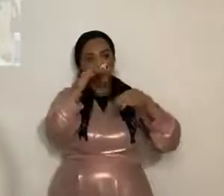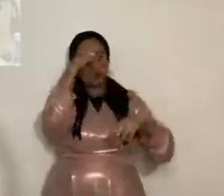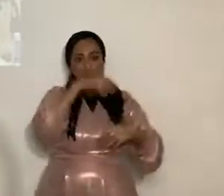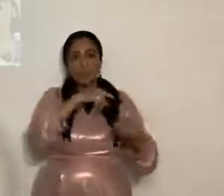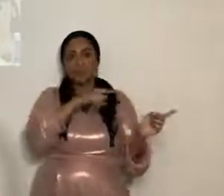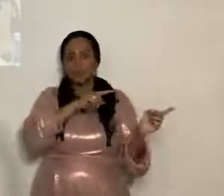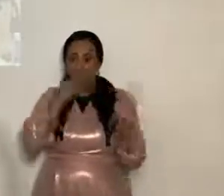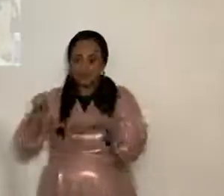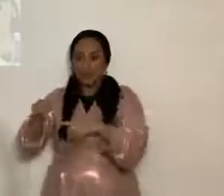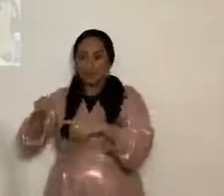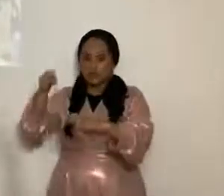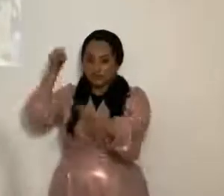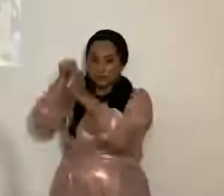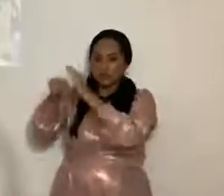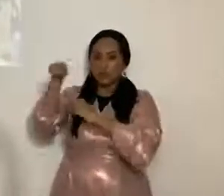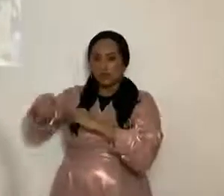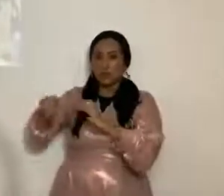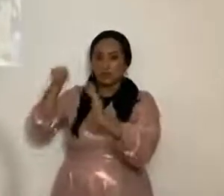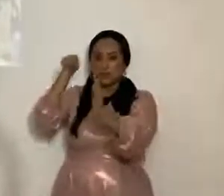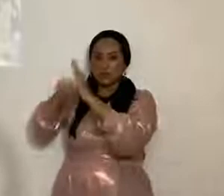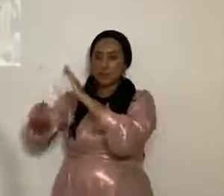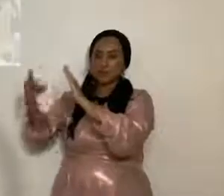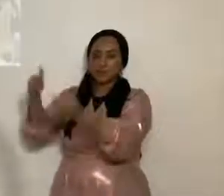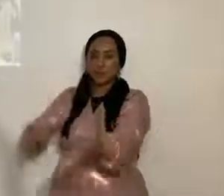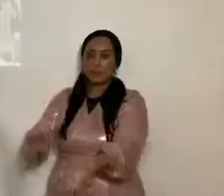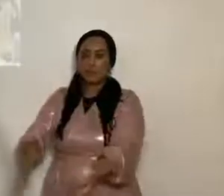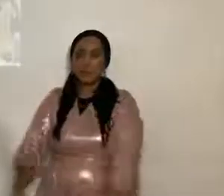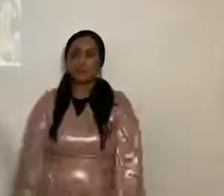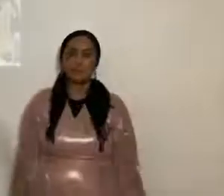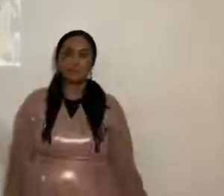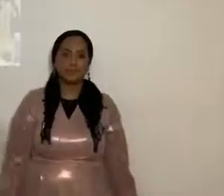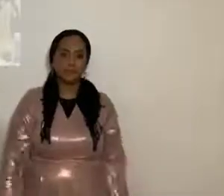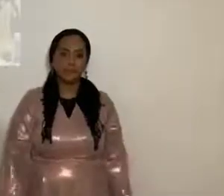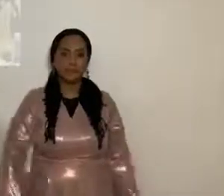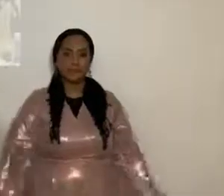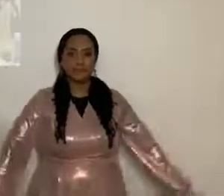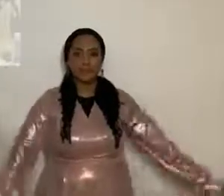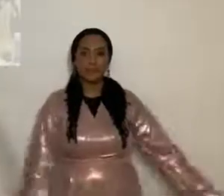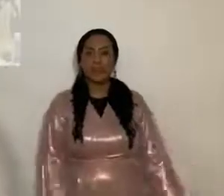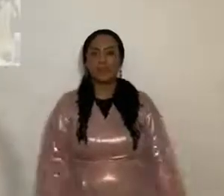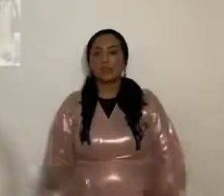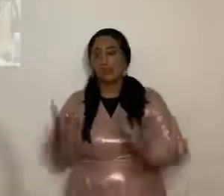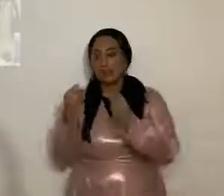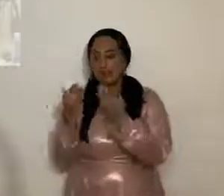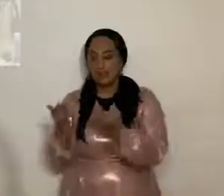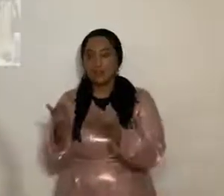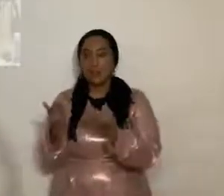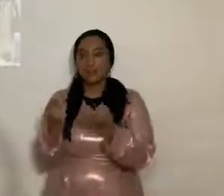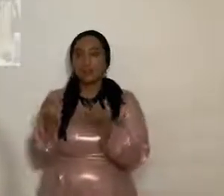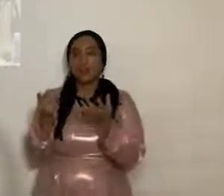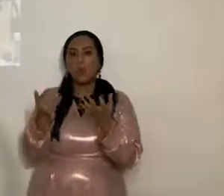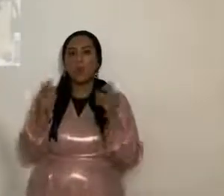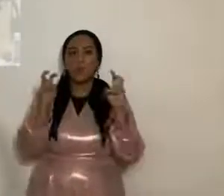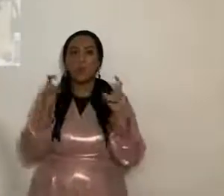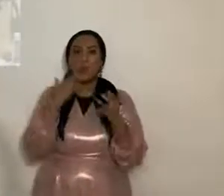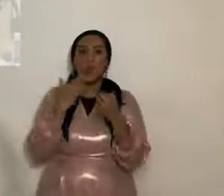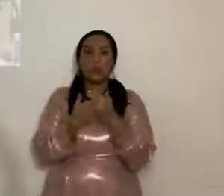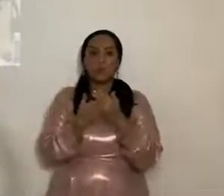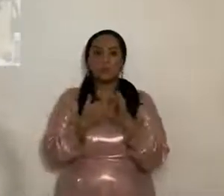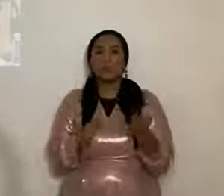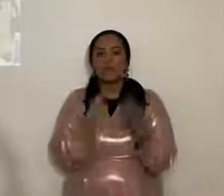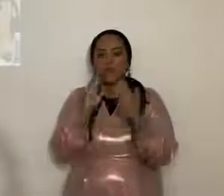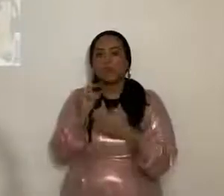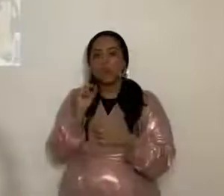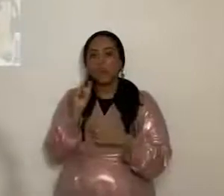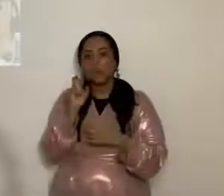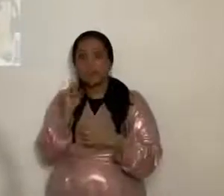y le dijo: ve y mátalo. Y lo hirió y murió. Hizo las cosas por querer quedar bien.